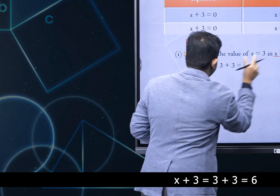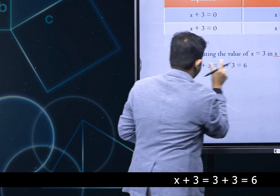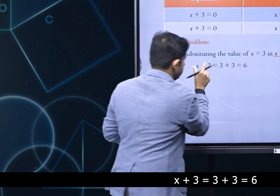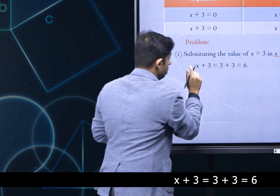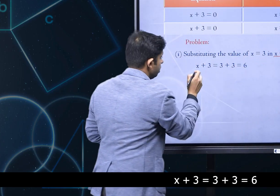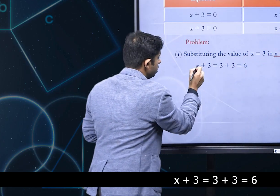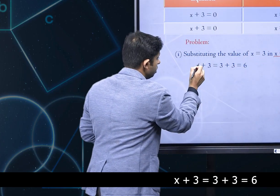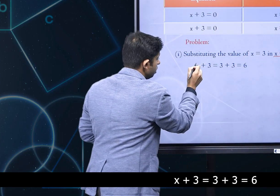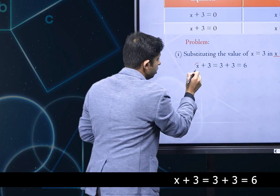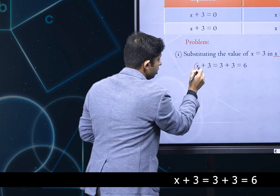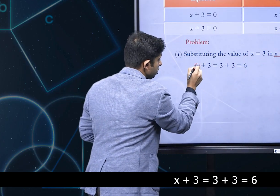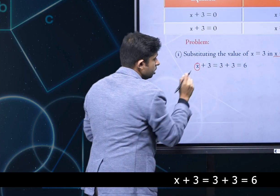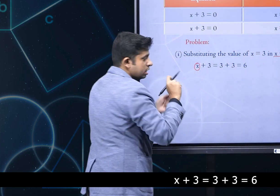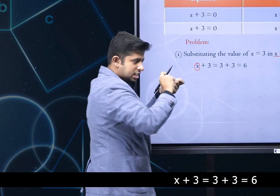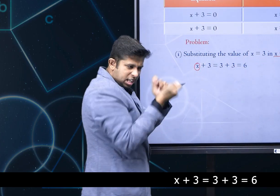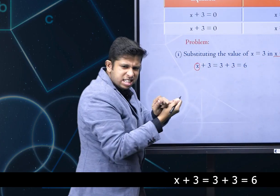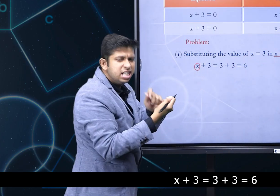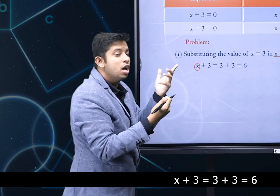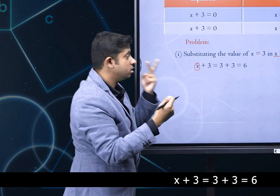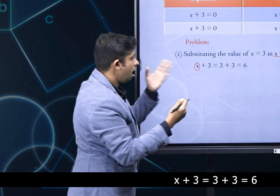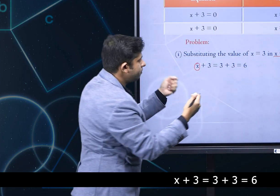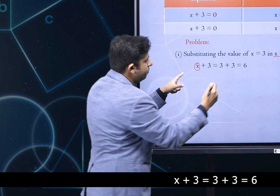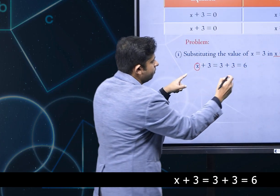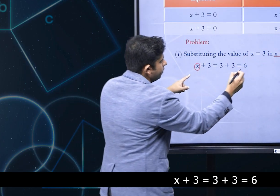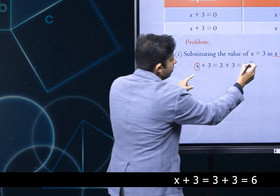x plus 3 equals to 3 plus 3 equals to 6.